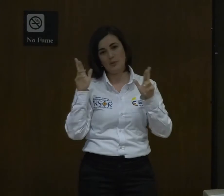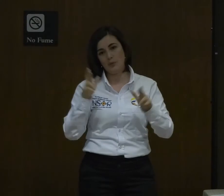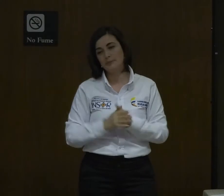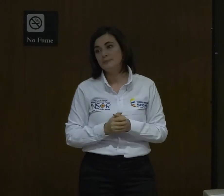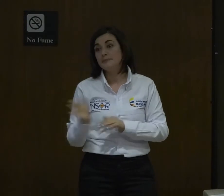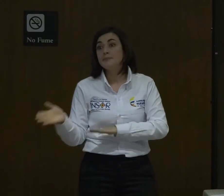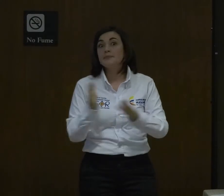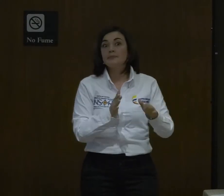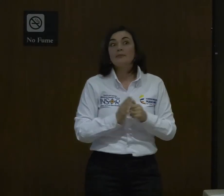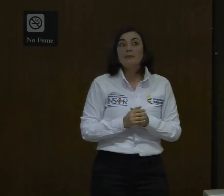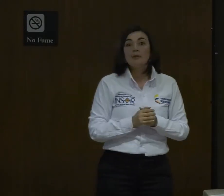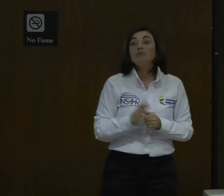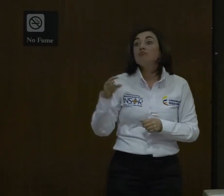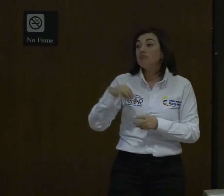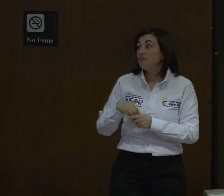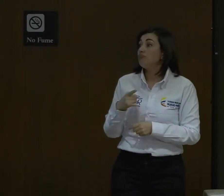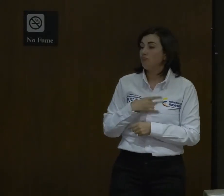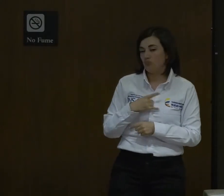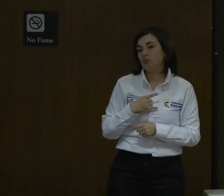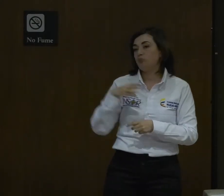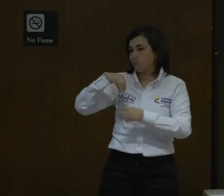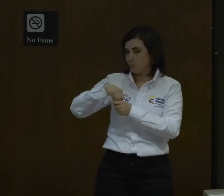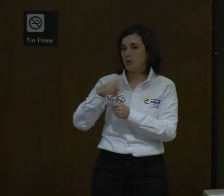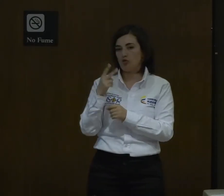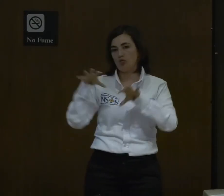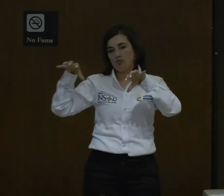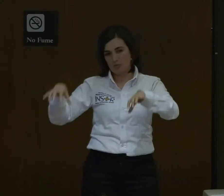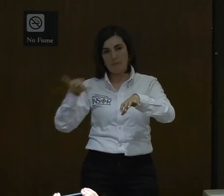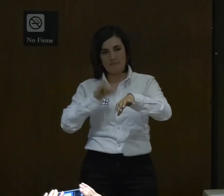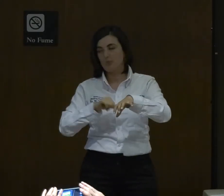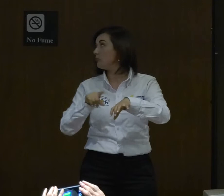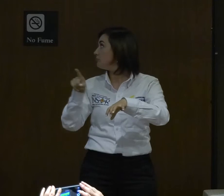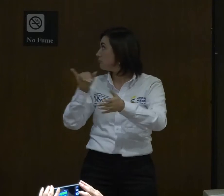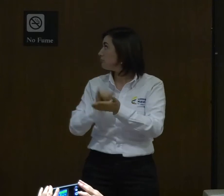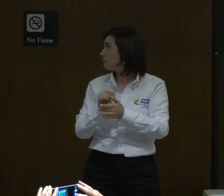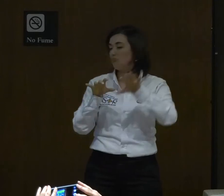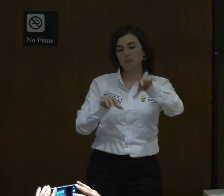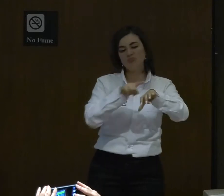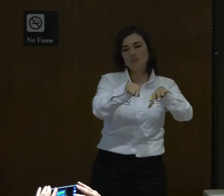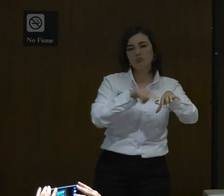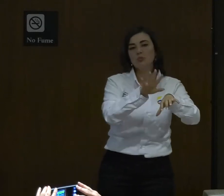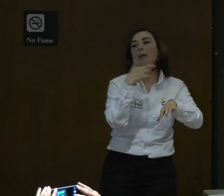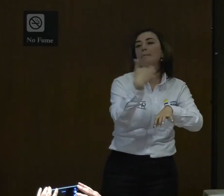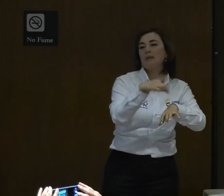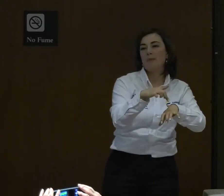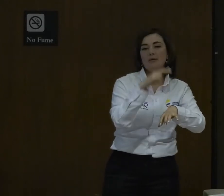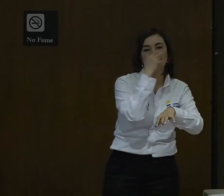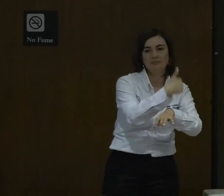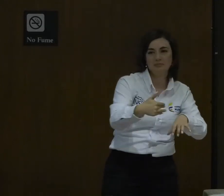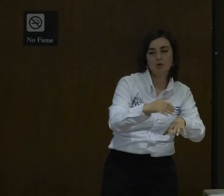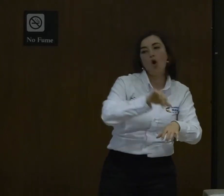El campus universitario también incluye 2 escuelas que están dentro del mismo campus de Gallaudet, una escuela primaria y otra